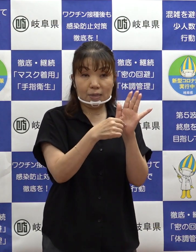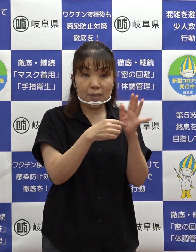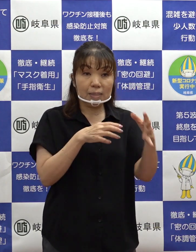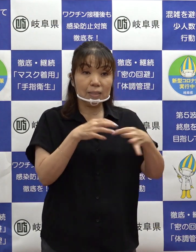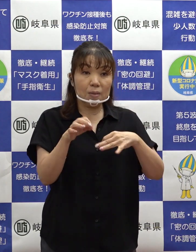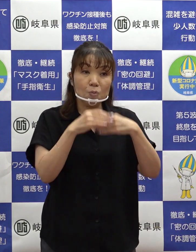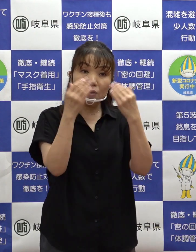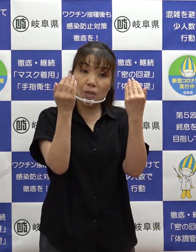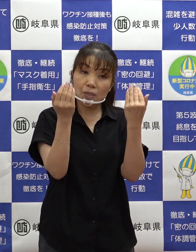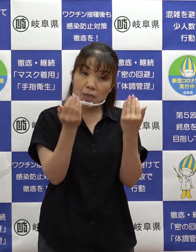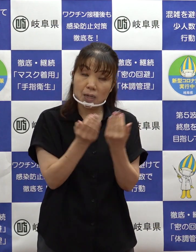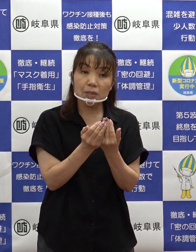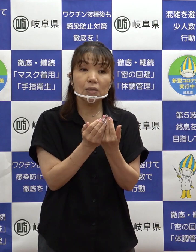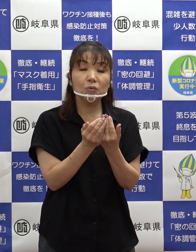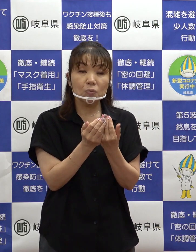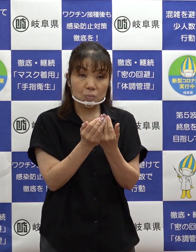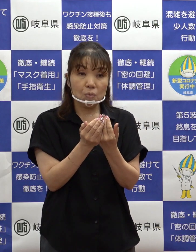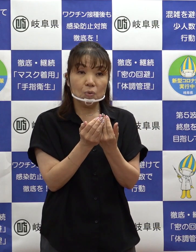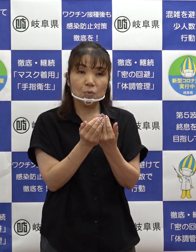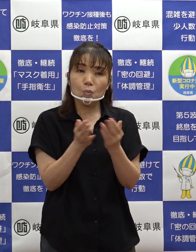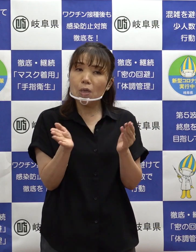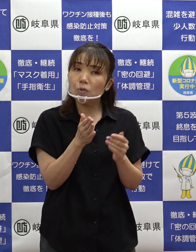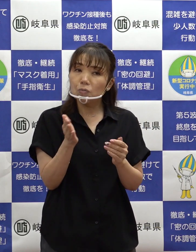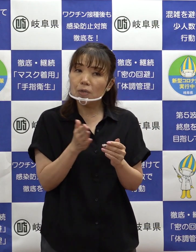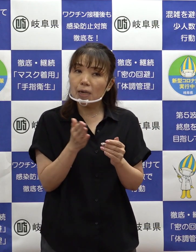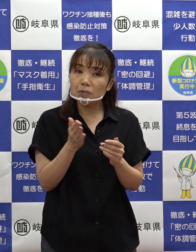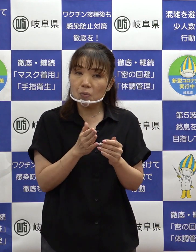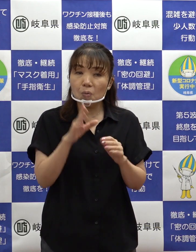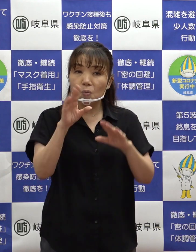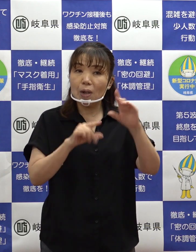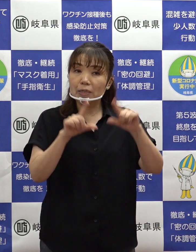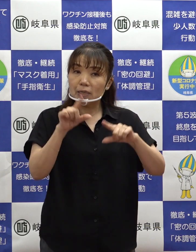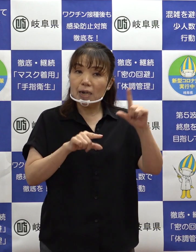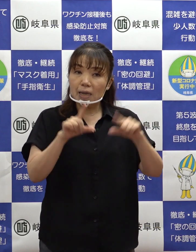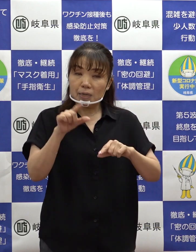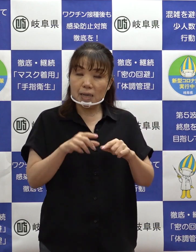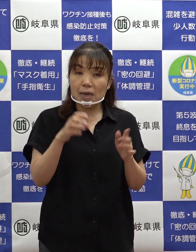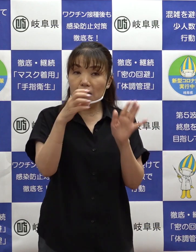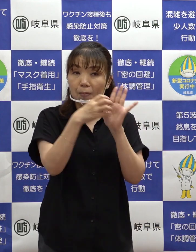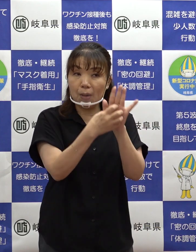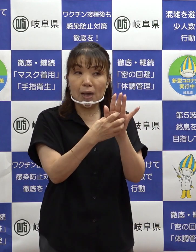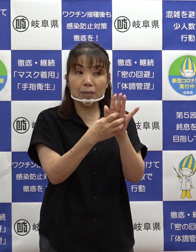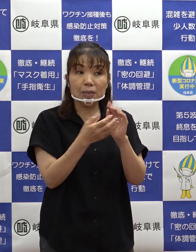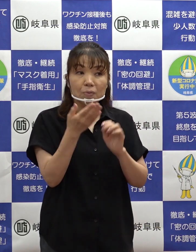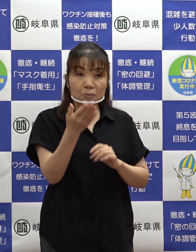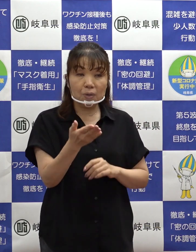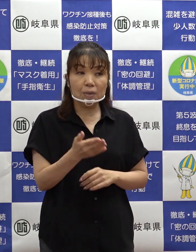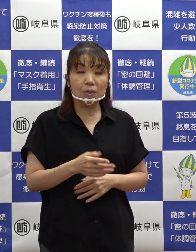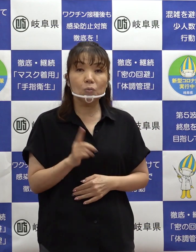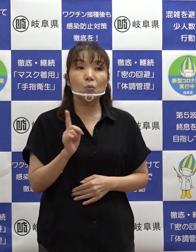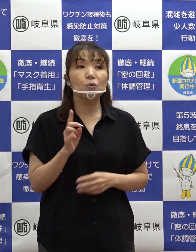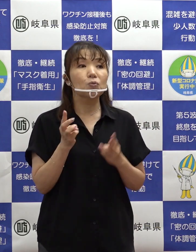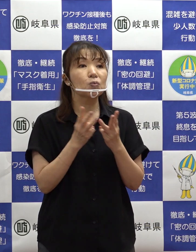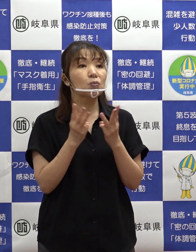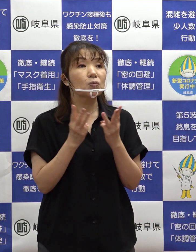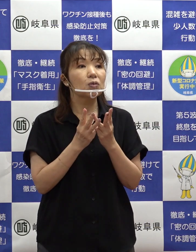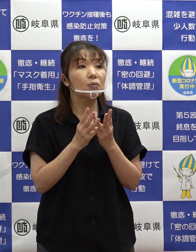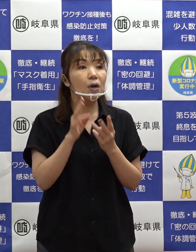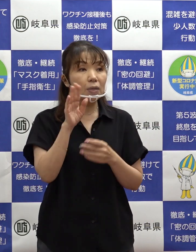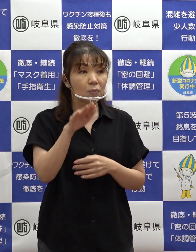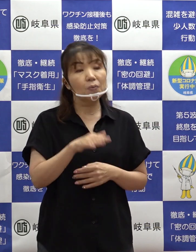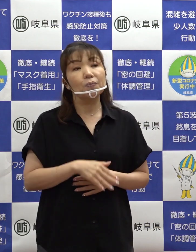体ですとどれくらい の割合が認証を受けていらっしゃ るんでしょう。これ数字はちょっとまた